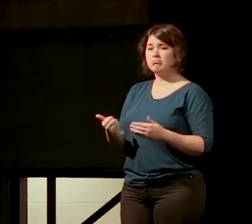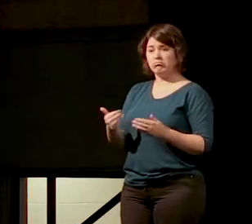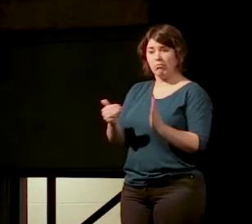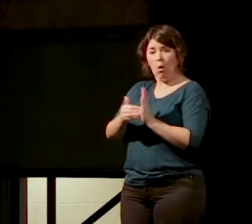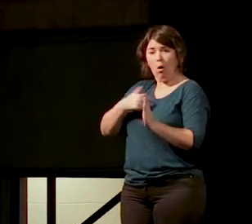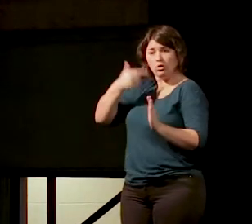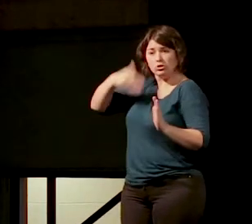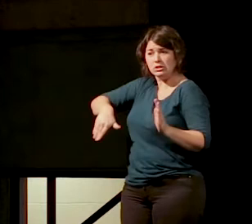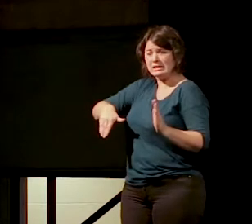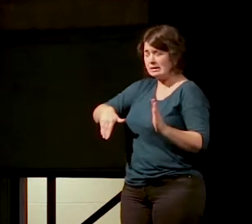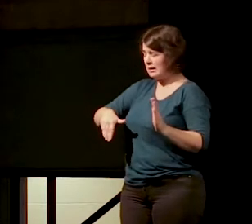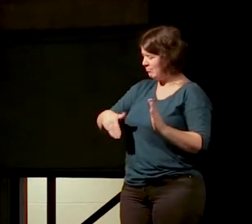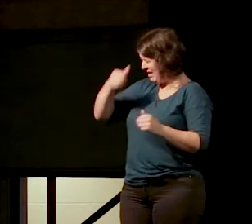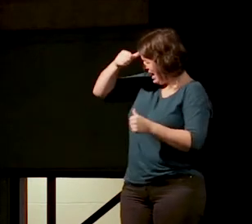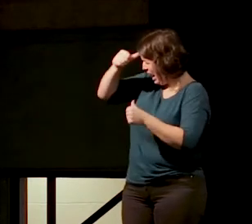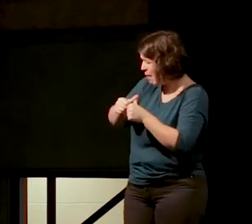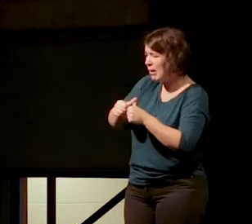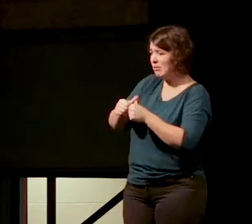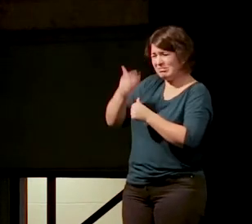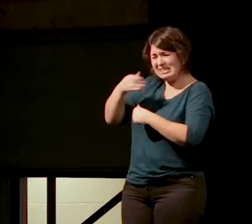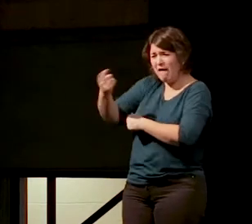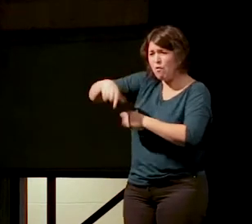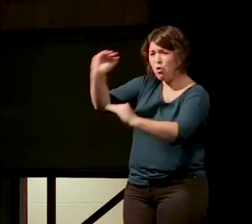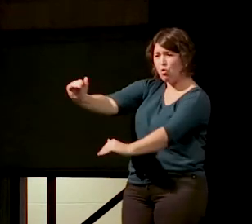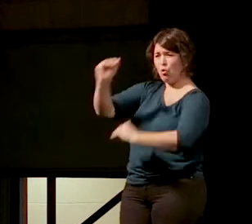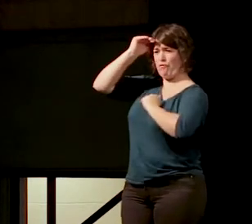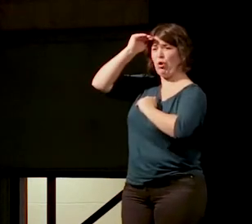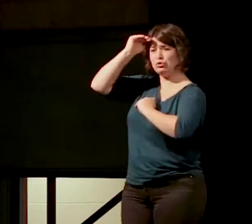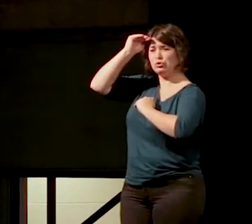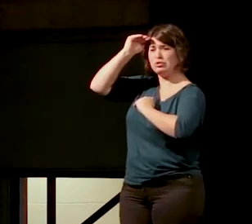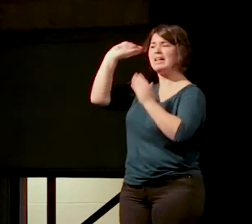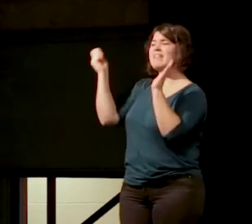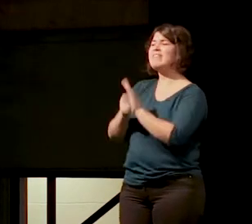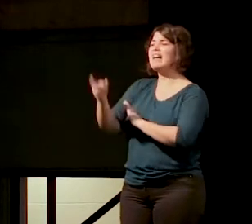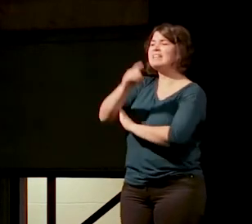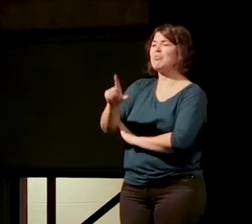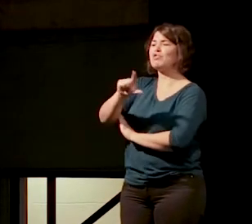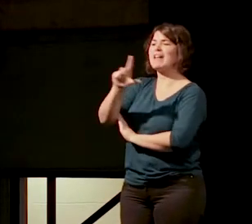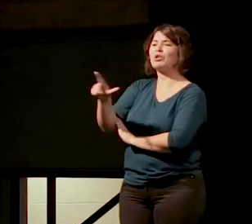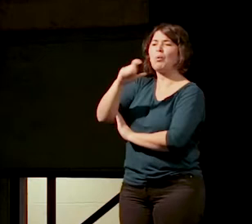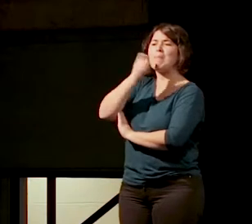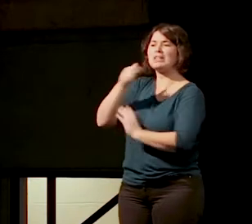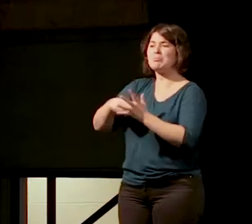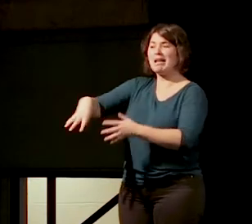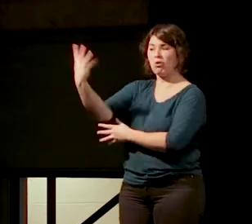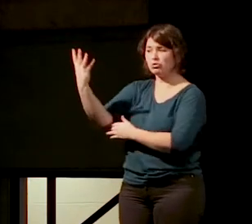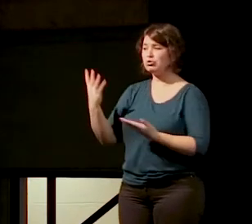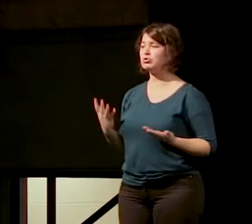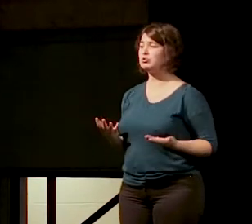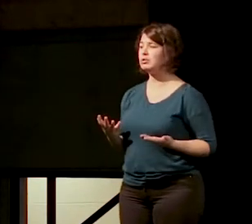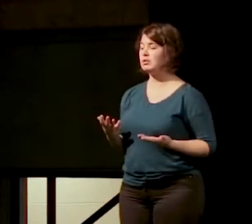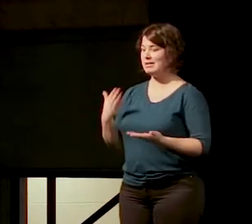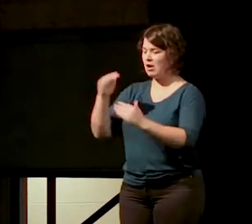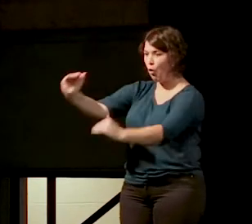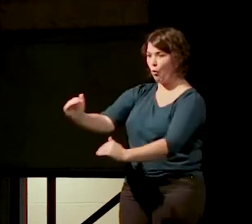encore, je sais toujours votre confiance, celle que vous m'avez accordée le dimanche 23 mars 2014.